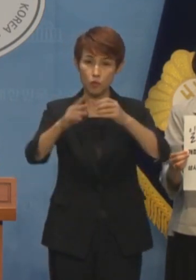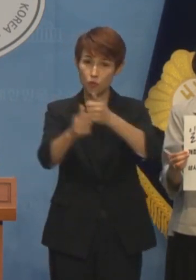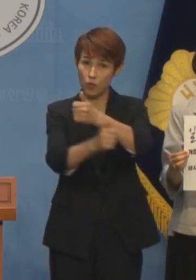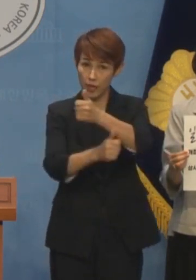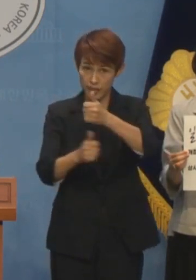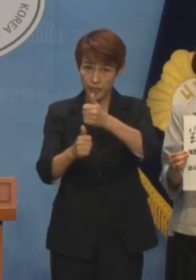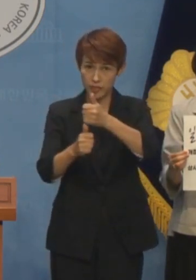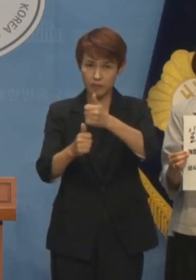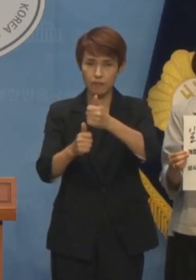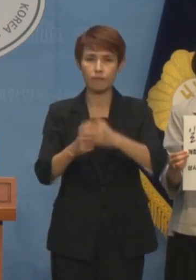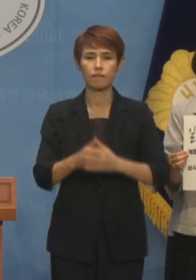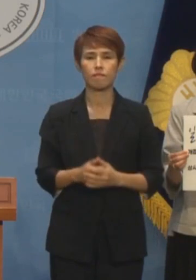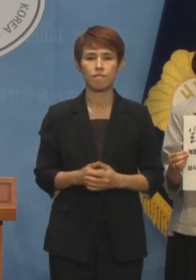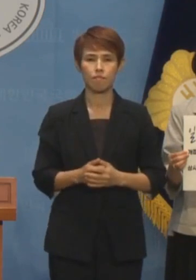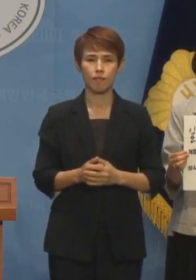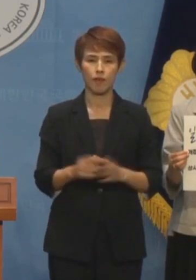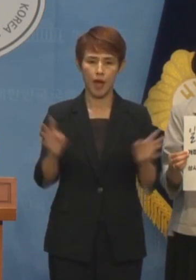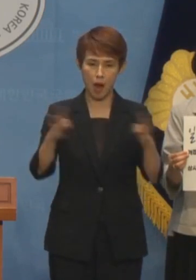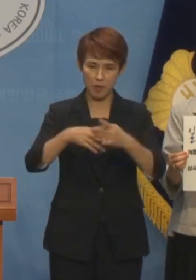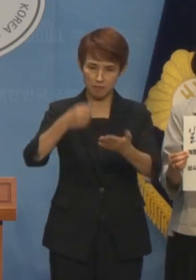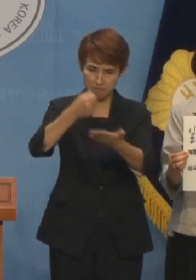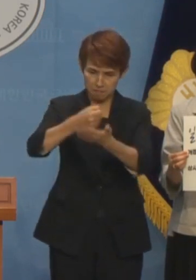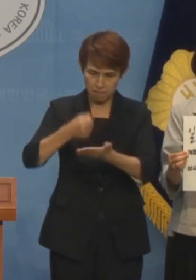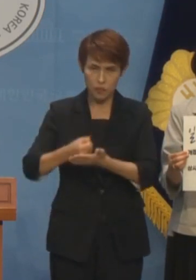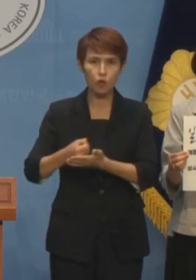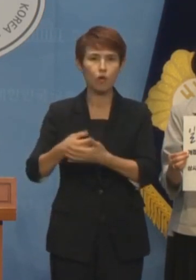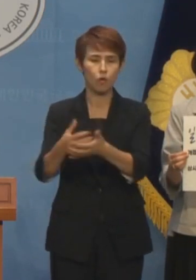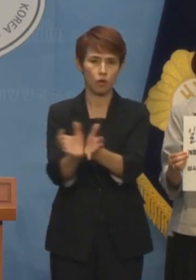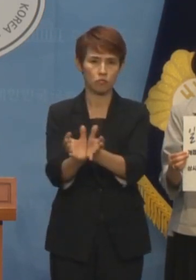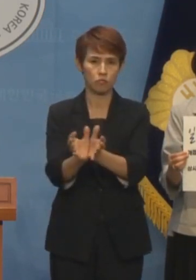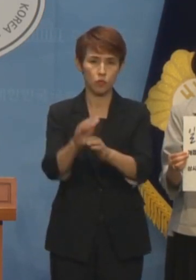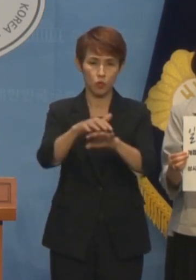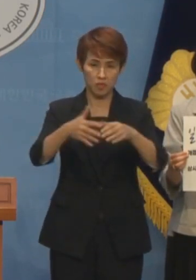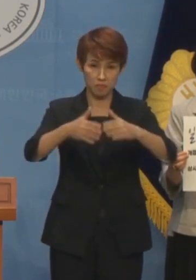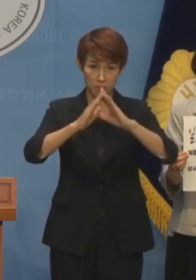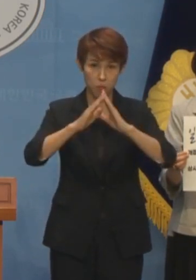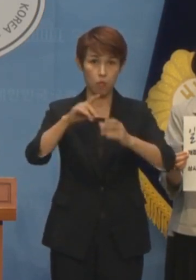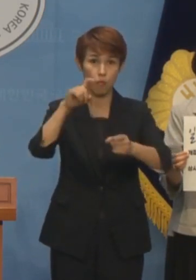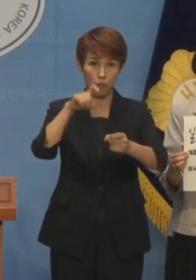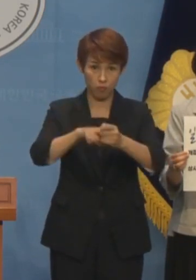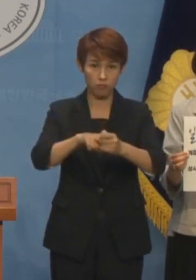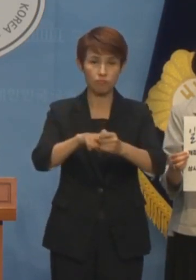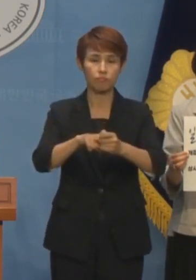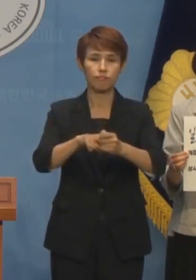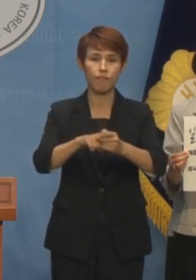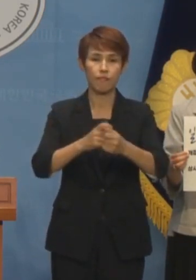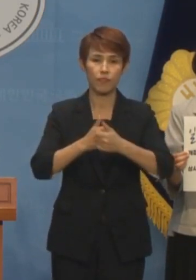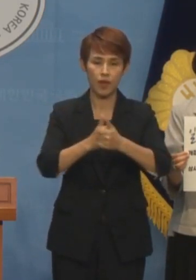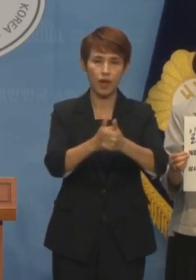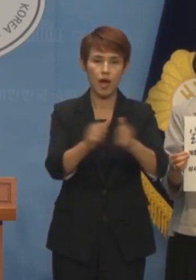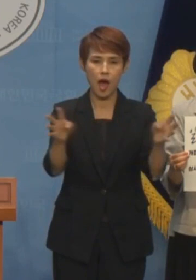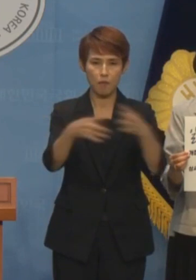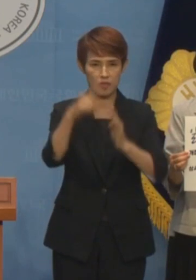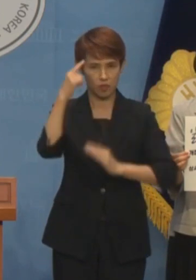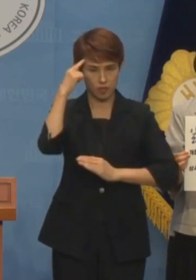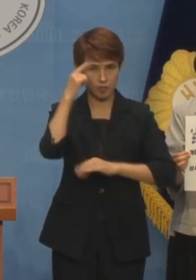방송통신위원회는 합의제 의결기구입니다. 조직의 설립 목적에 따라 합의 정신을 온전히 지켜낼 수 있도록